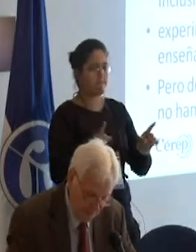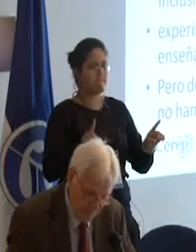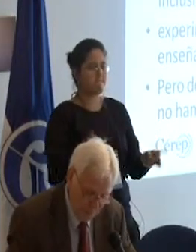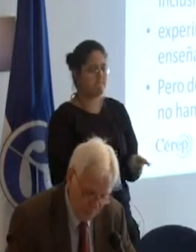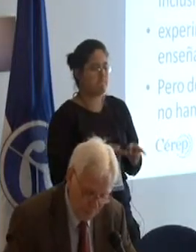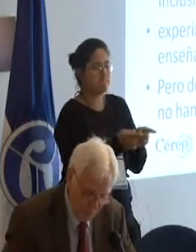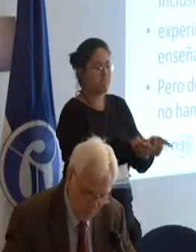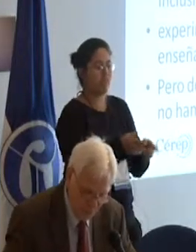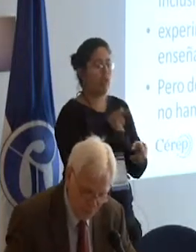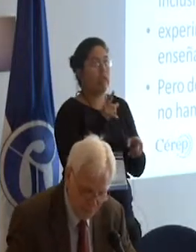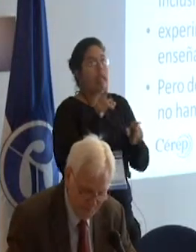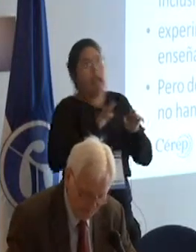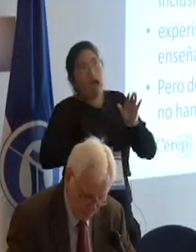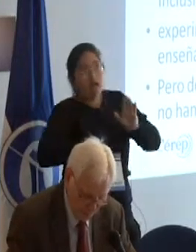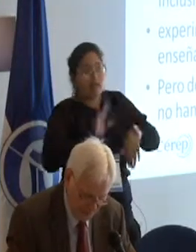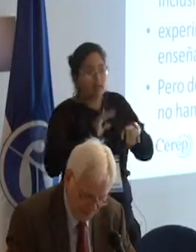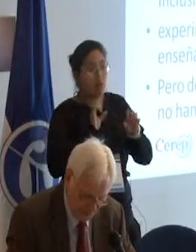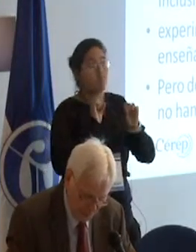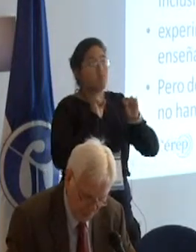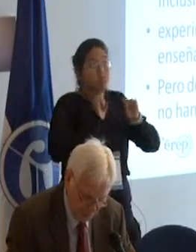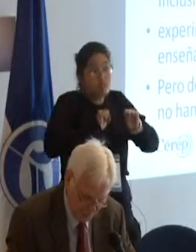es posible se apoyan